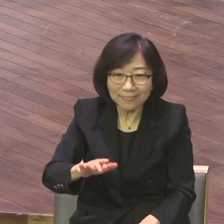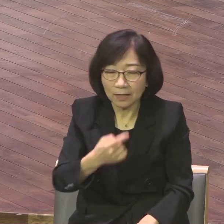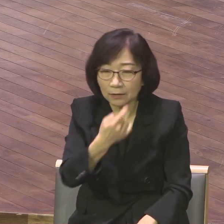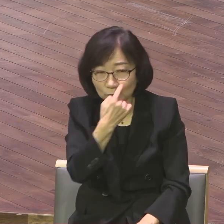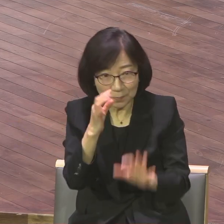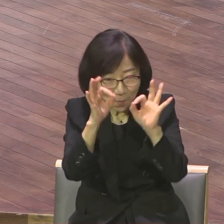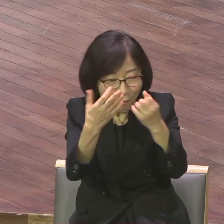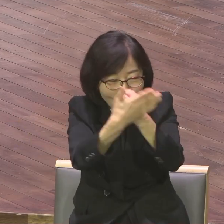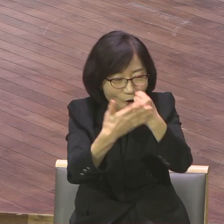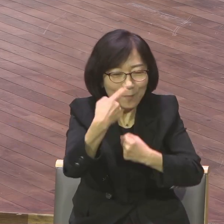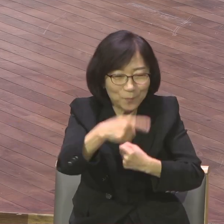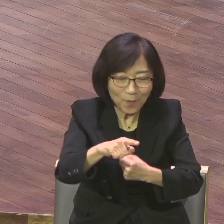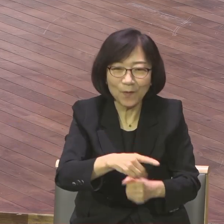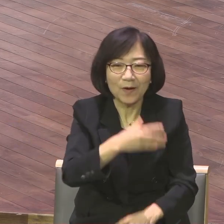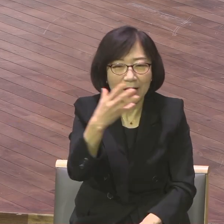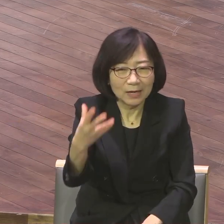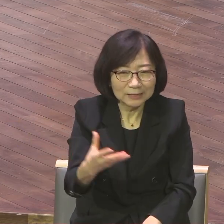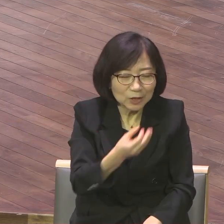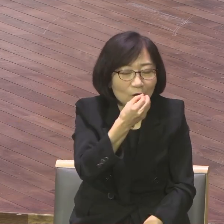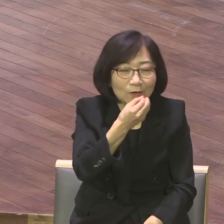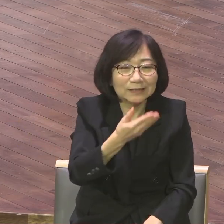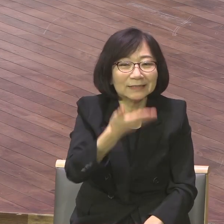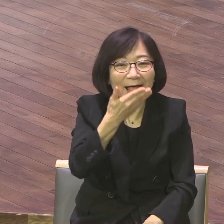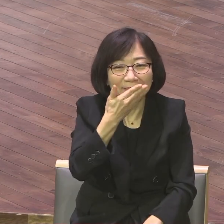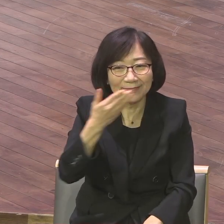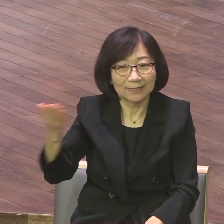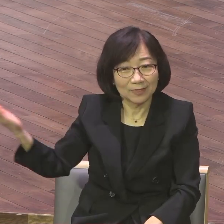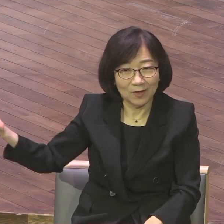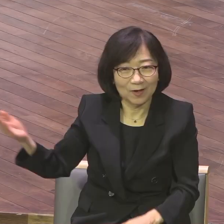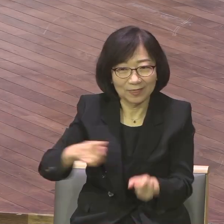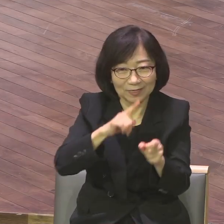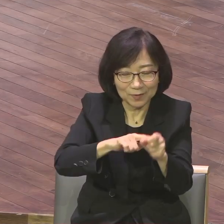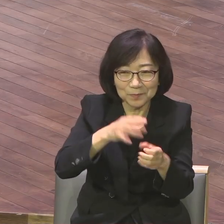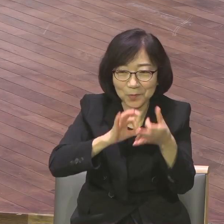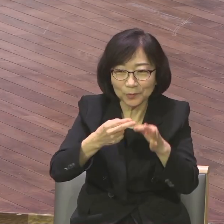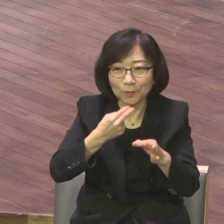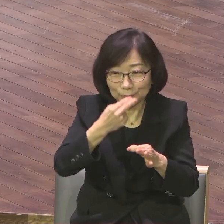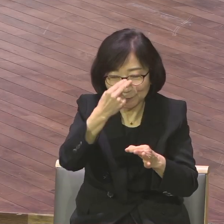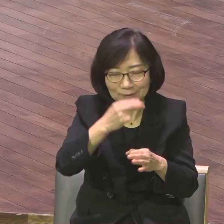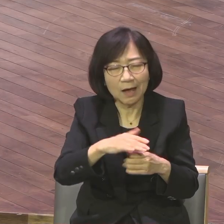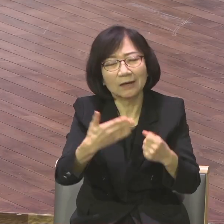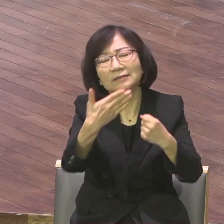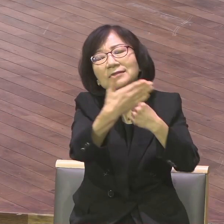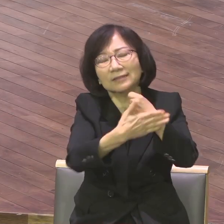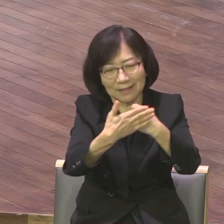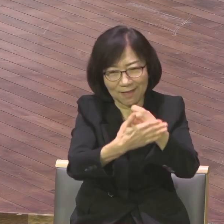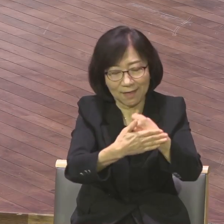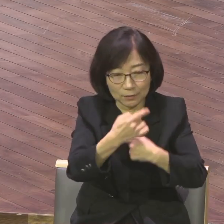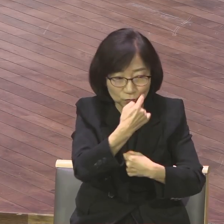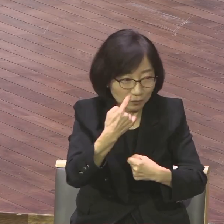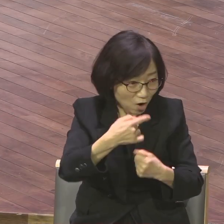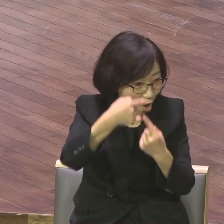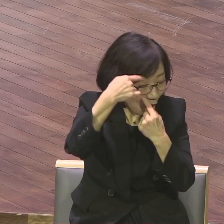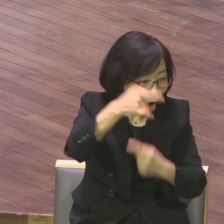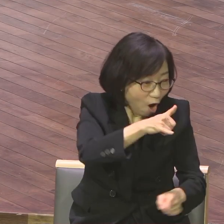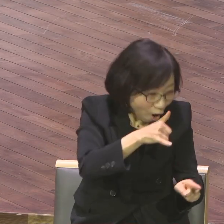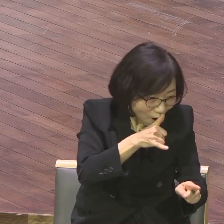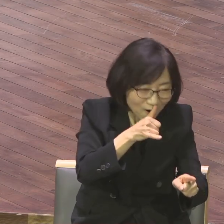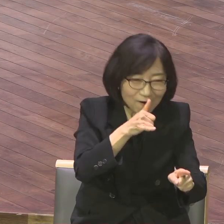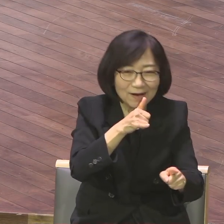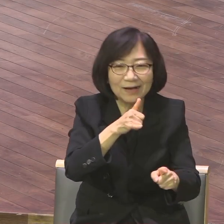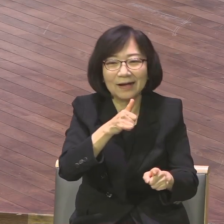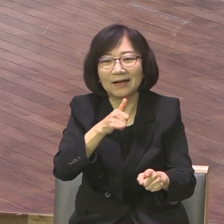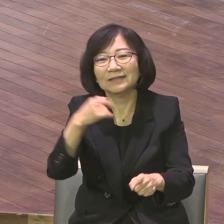보이지 않지만은 이 성례를 통해서 하나님이 마치 보이는 것처럼 성례가 하는 역할이